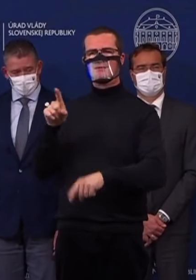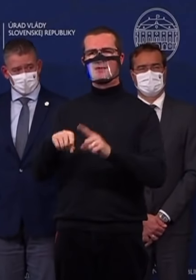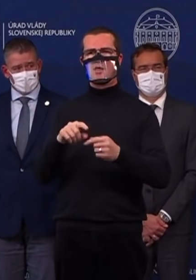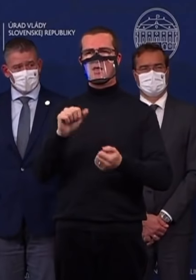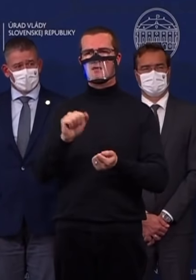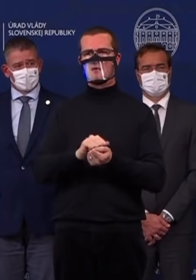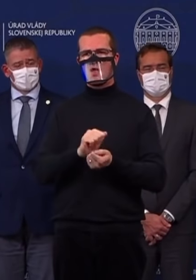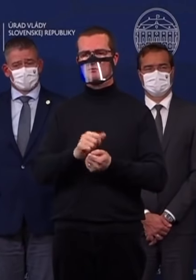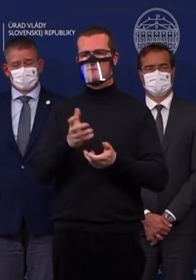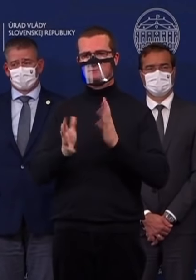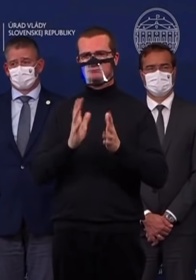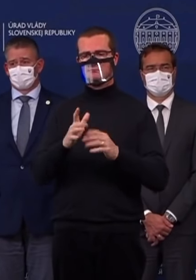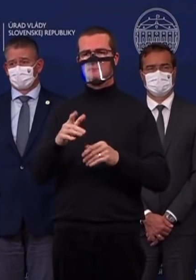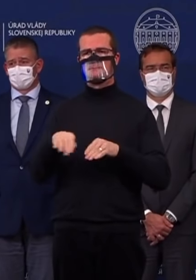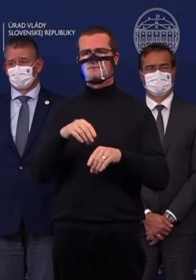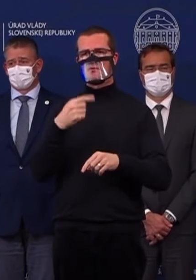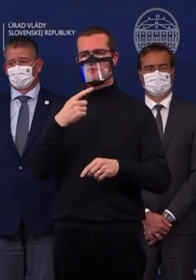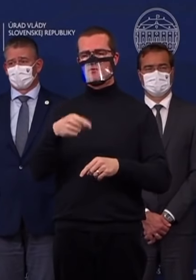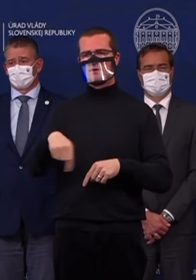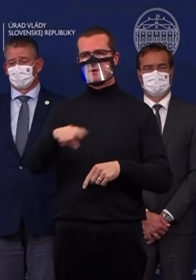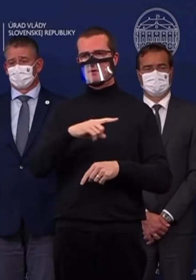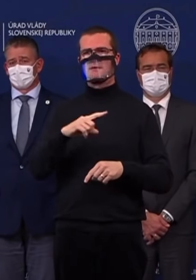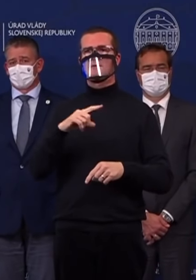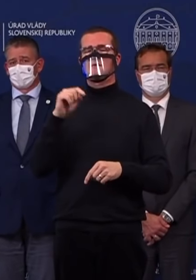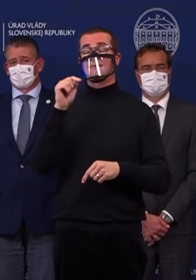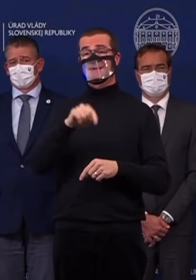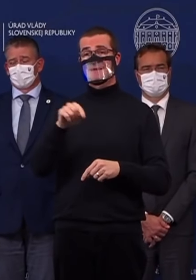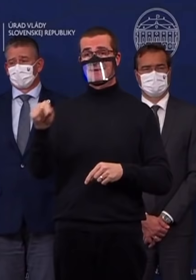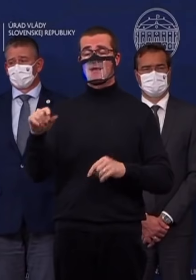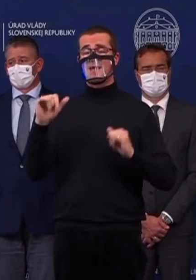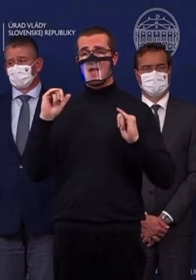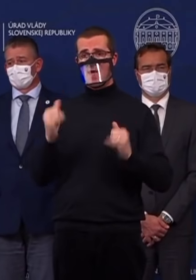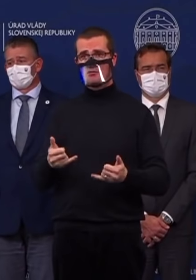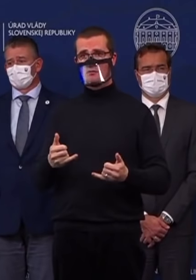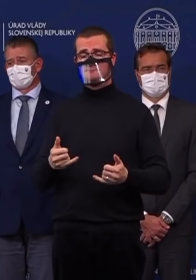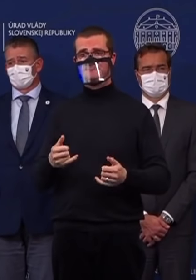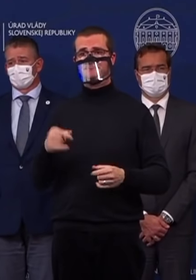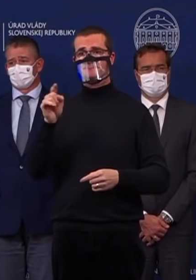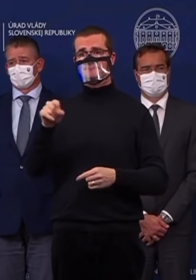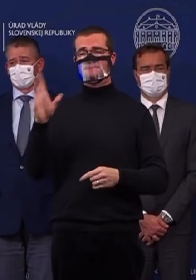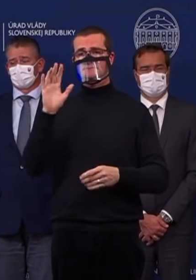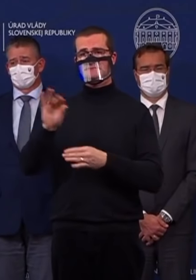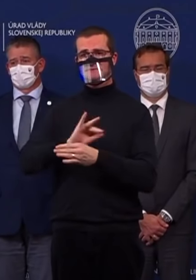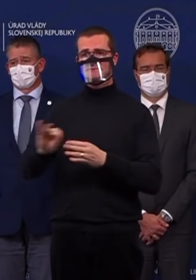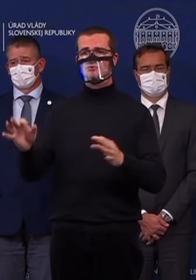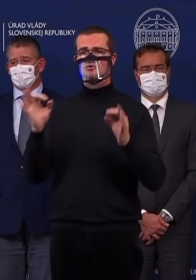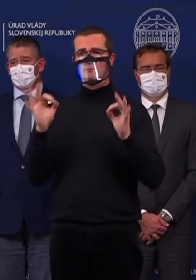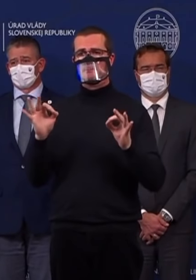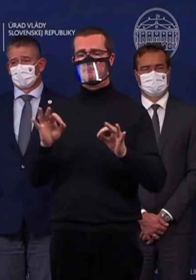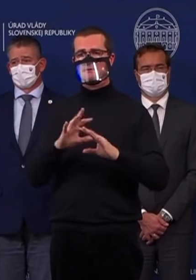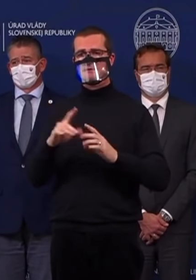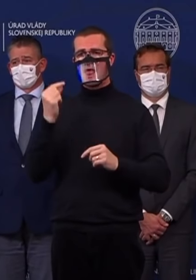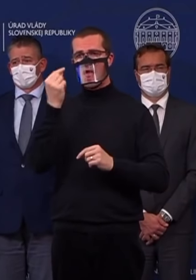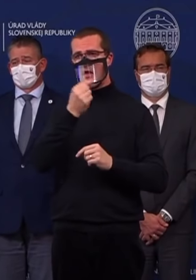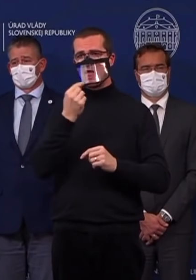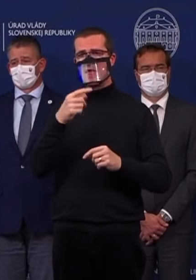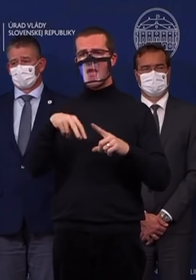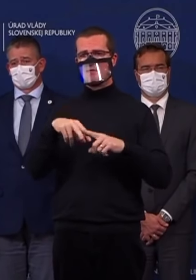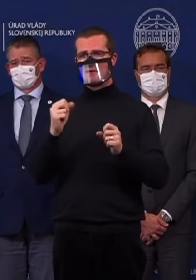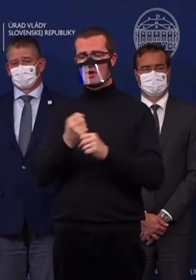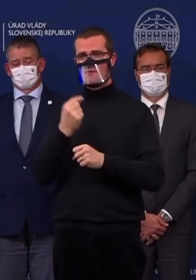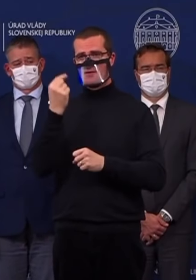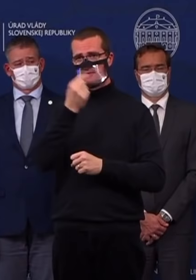tlačových konferenciách o tom hovoril pán minister práce, sociálnych vecí a rodiny. Áno, oni mali vyčlenené špeciálne antigenové testy na to,